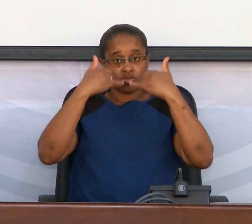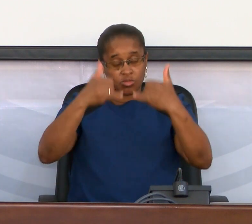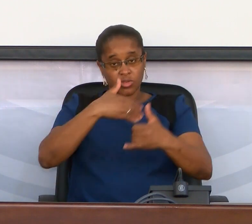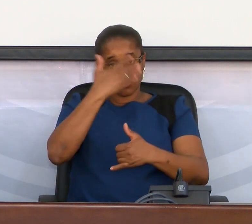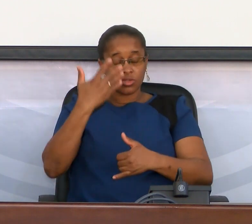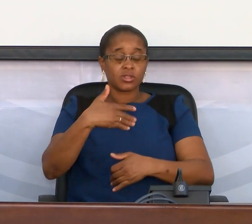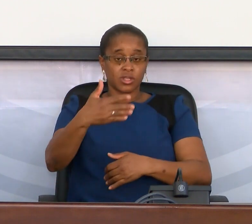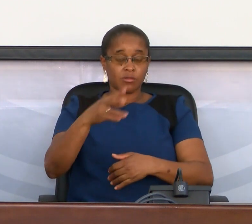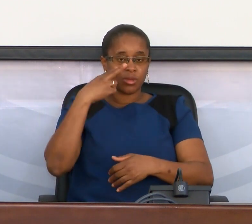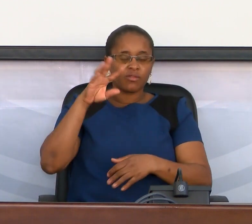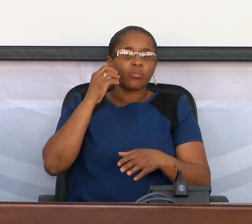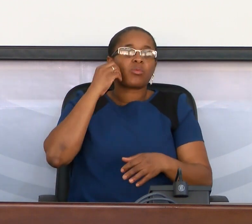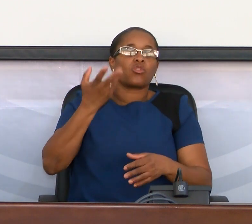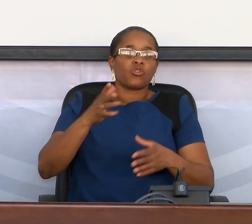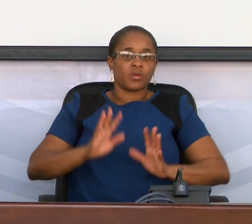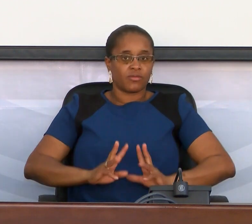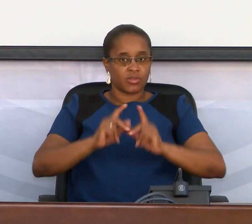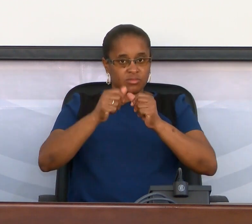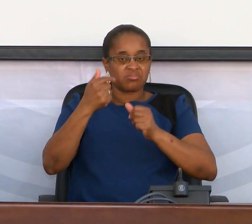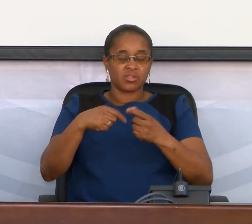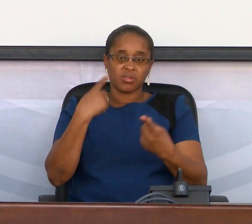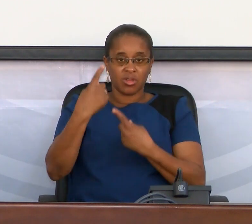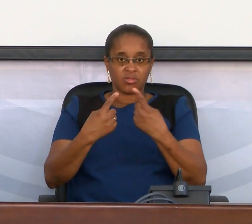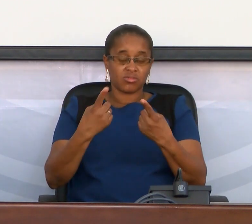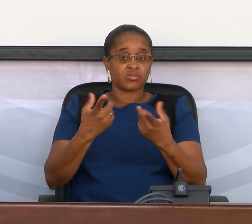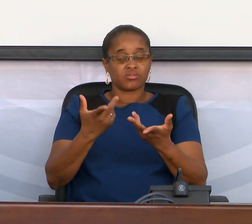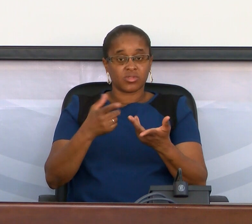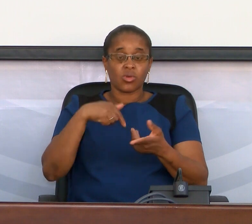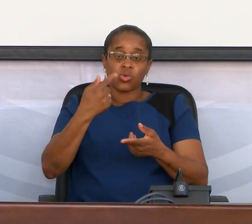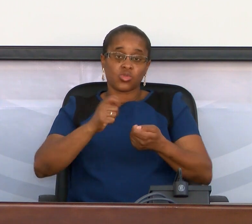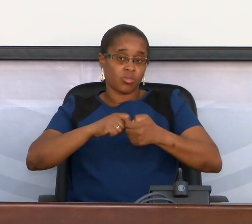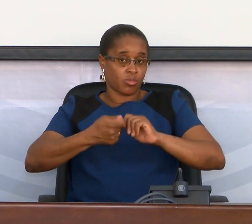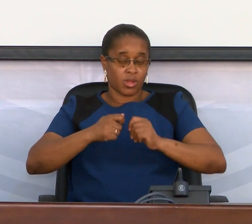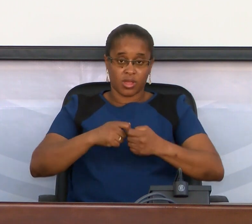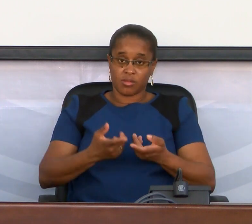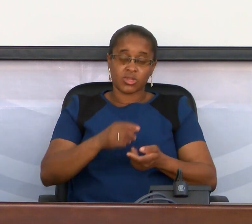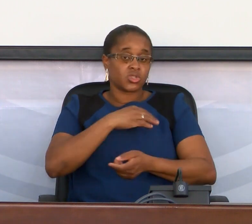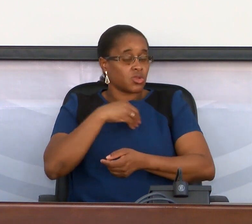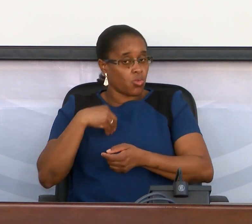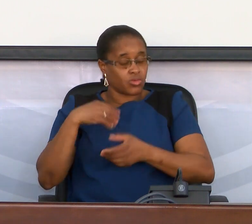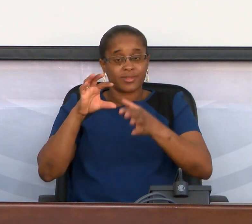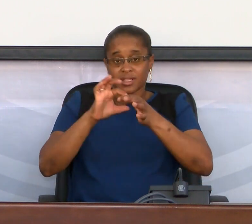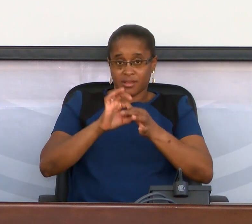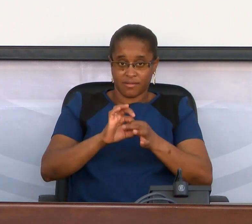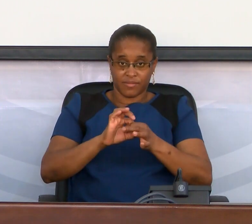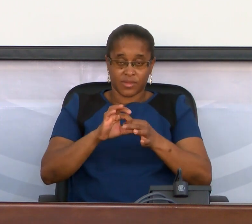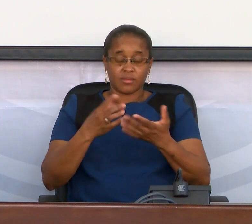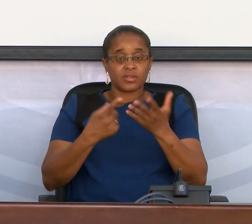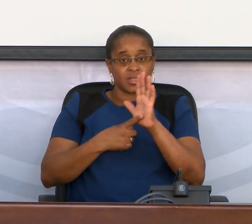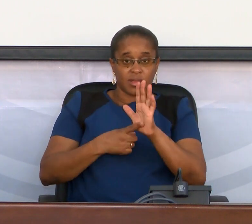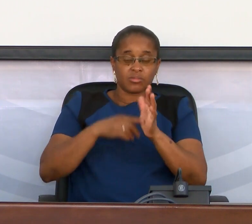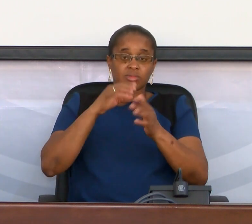que é a evolução. Tem algumas comorbilidades, tem outros problemas de saúde associados, nomeadamente